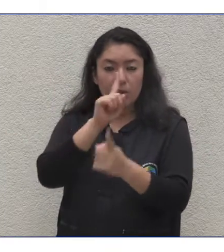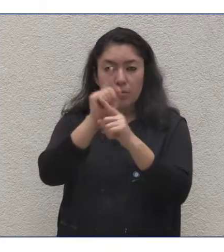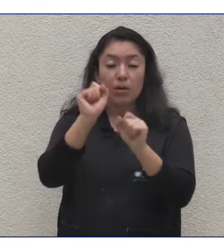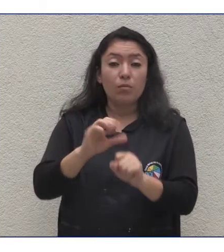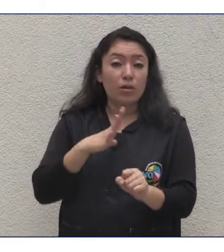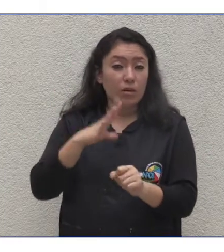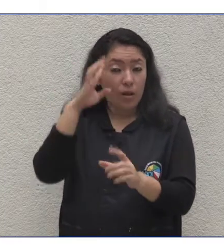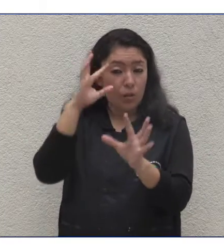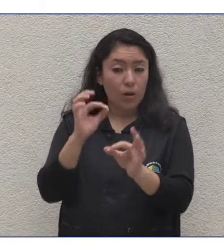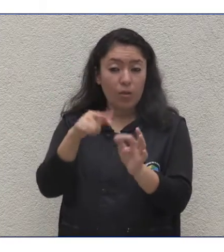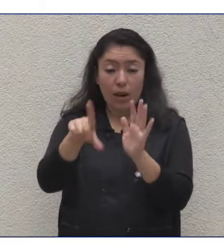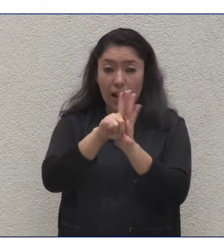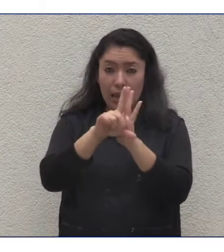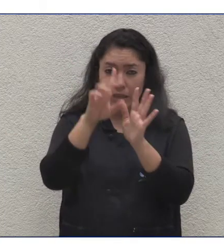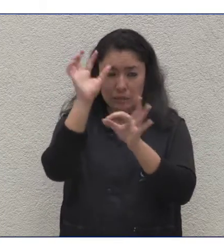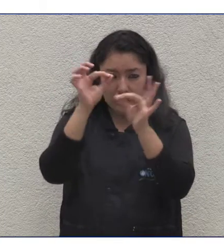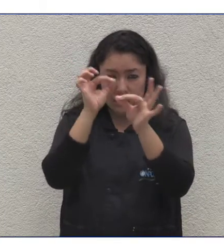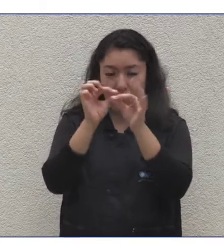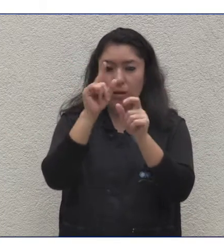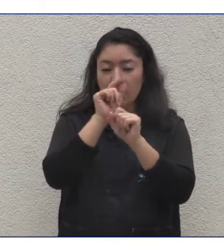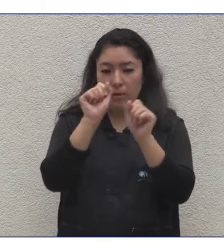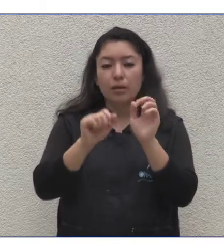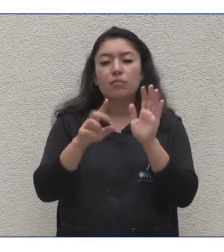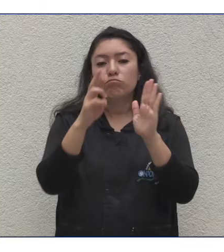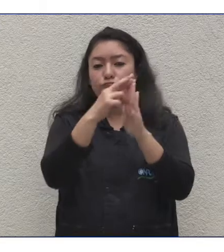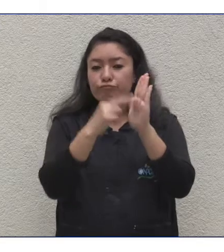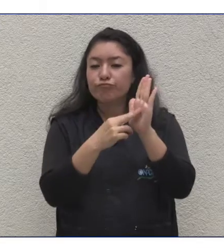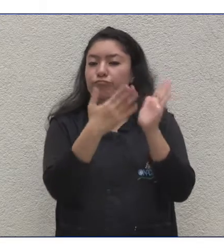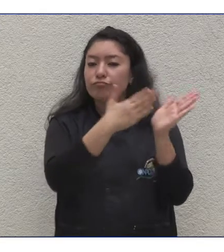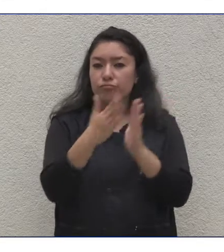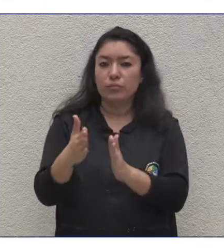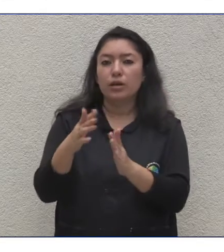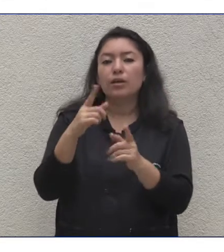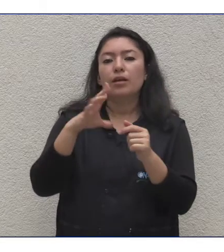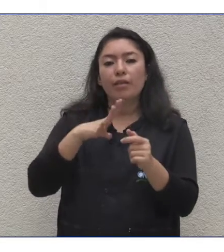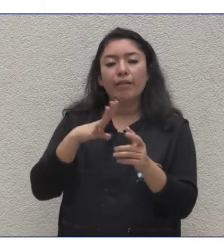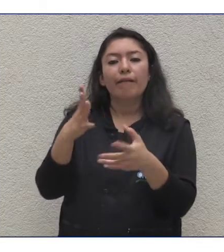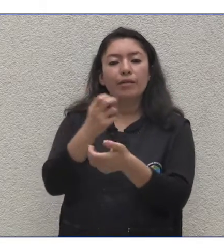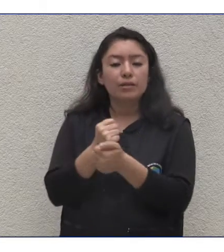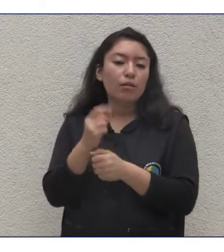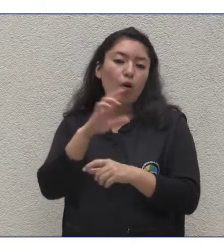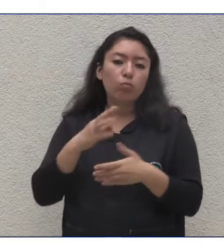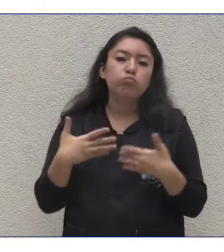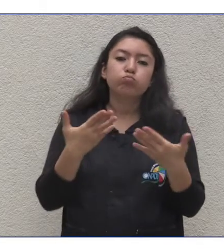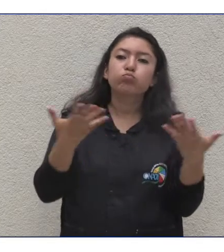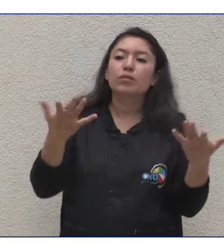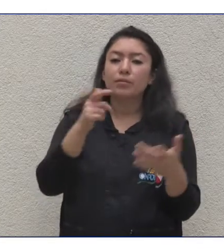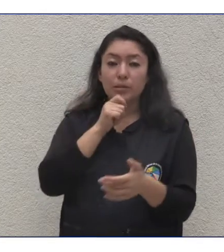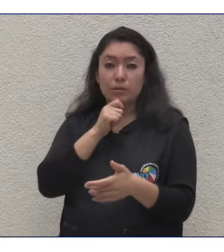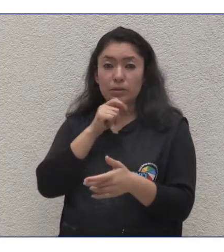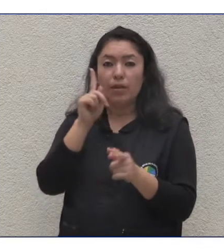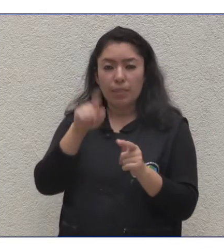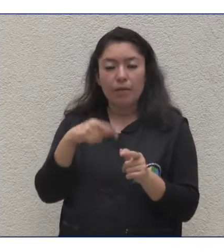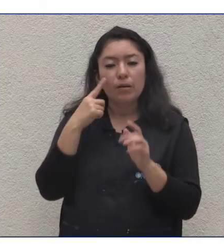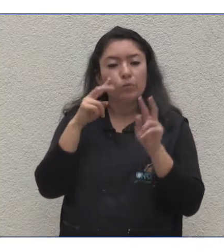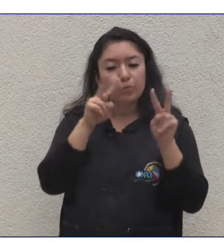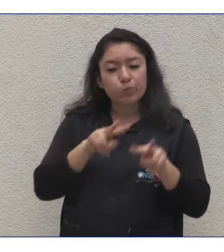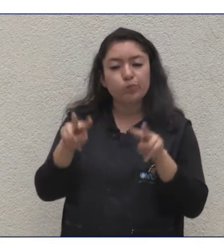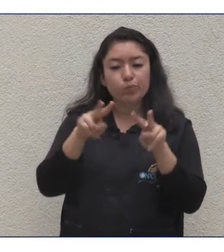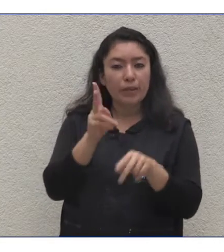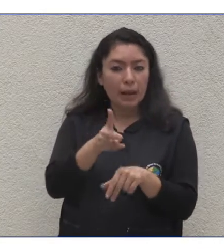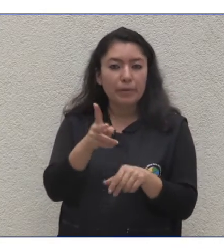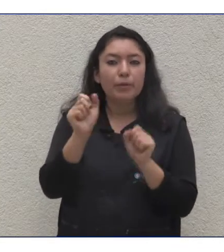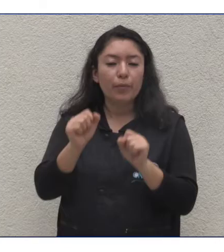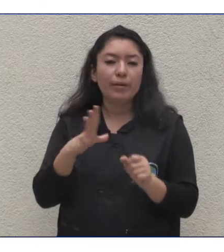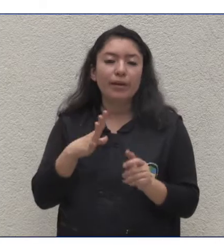los casos en que las leyes específicas regulen o establezcan reservas o garantías de confidencialidad, deberán observarse las mismas